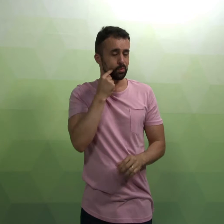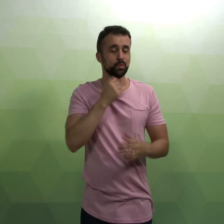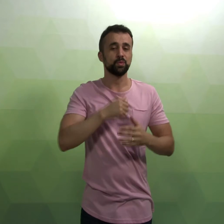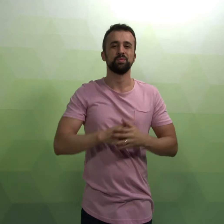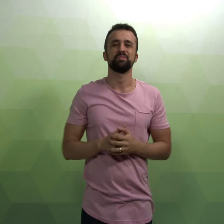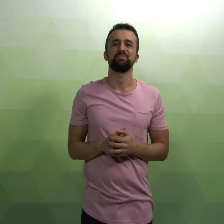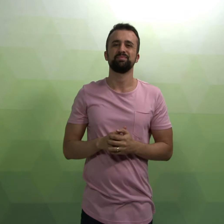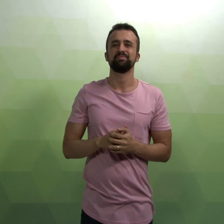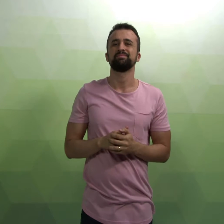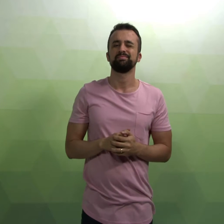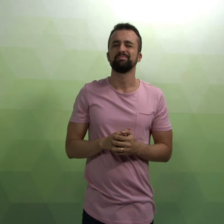surdo.